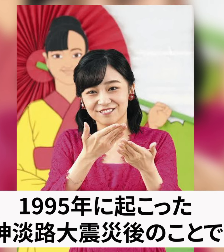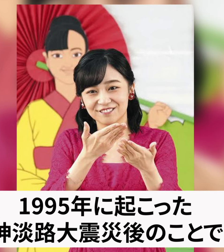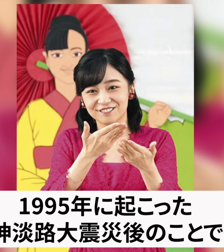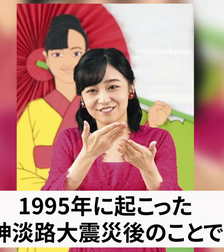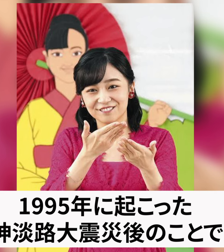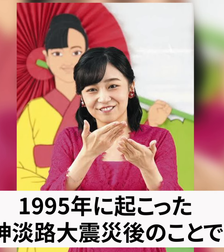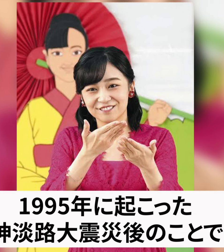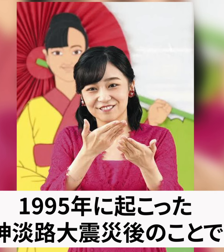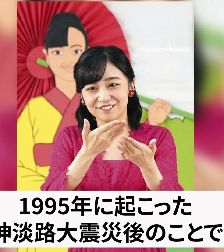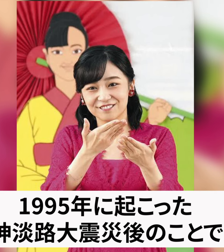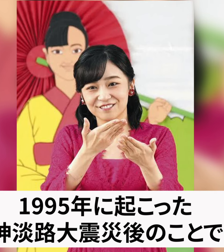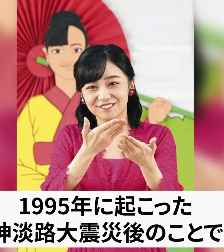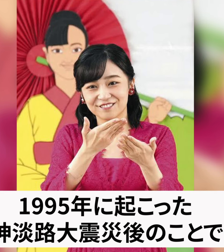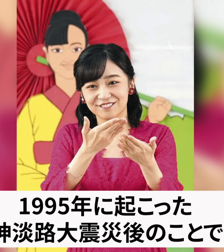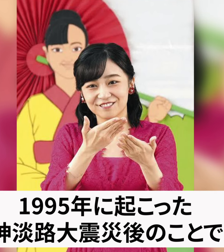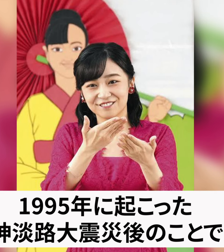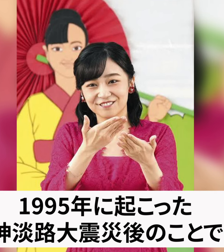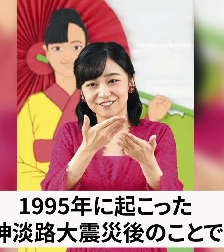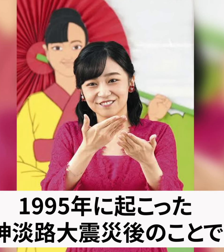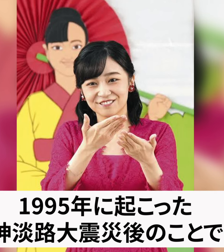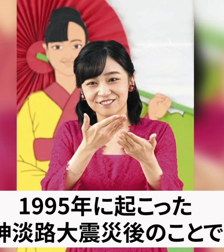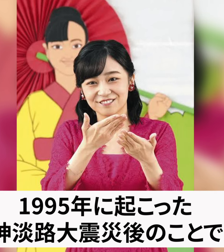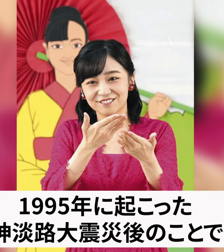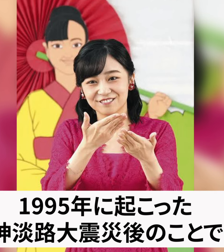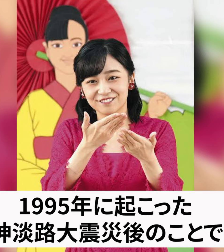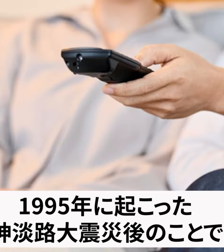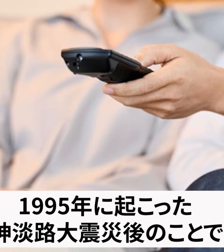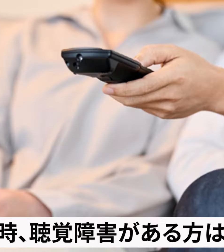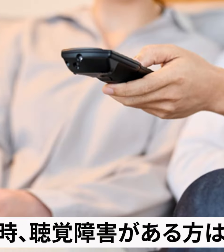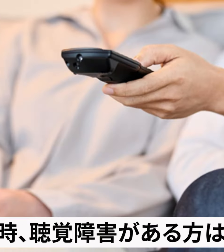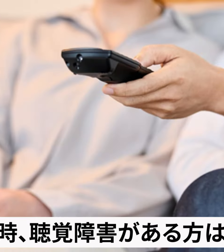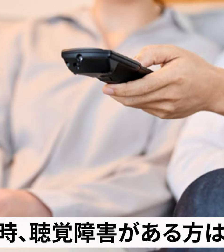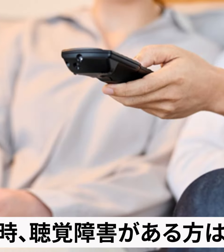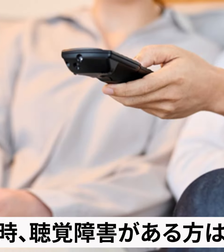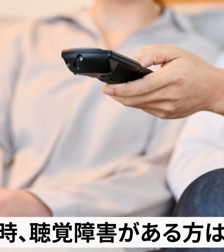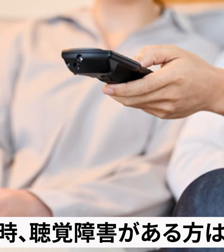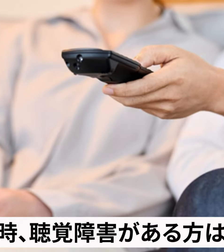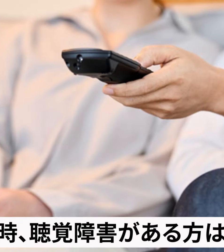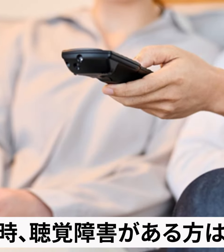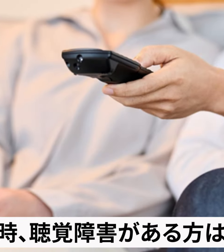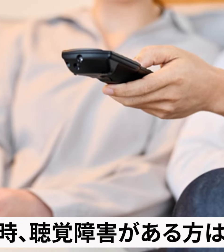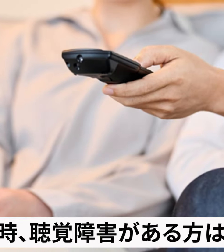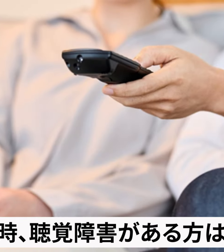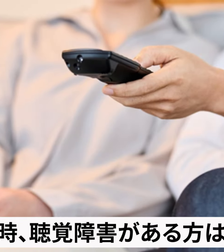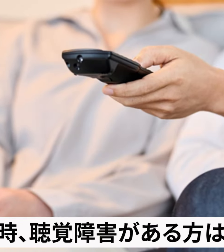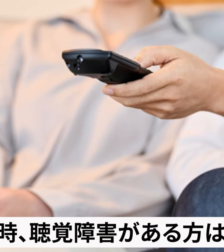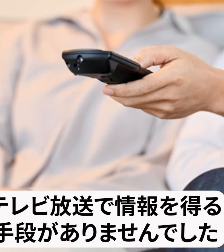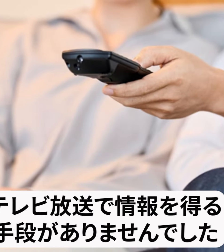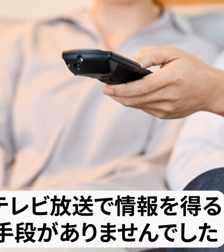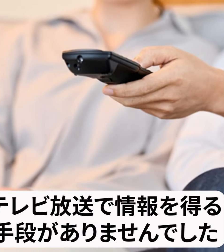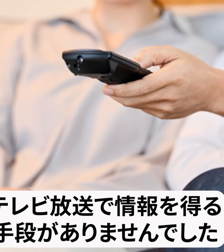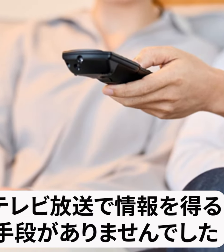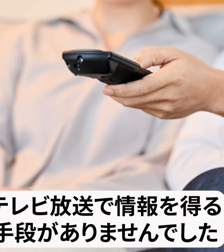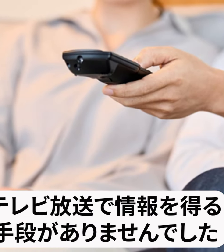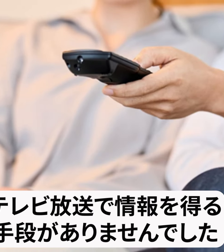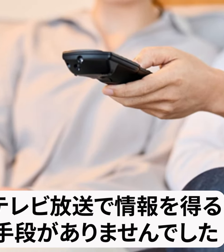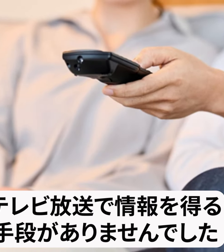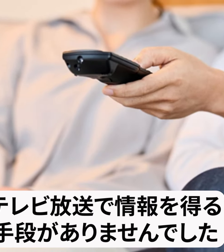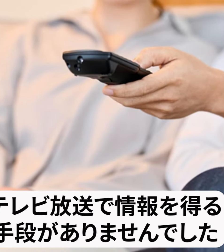起こった阪神・淡路大震災後のことです。当時聴覚障害がある方はテレビ放送で情報を得る